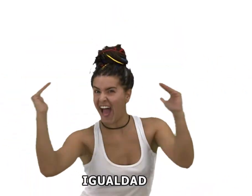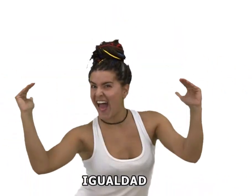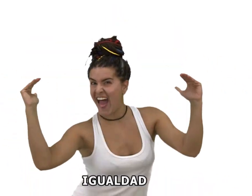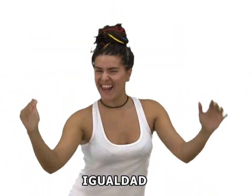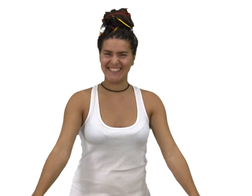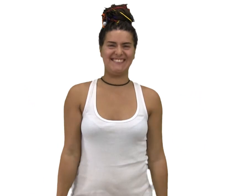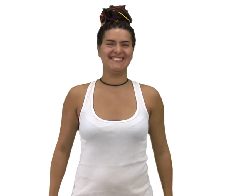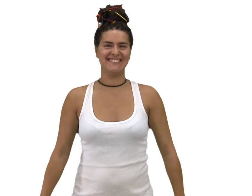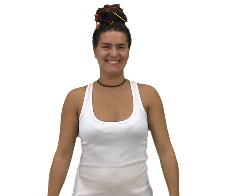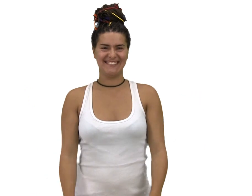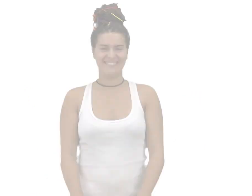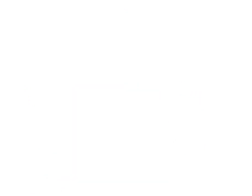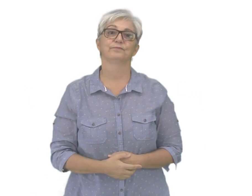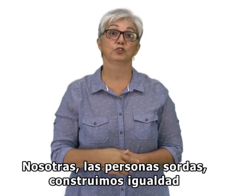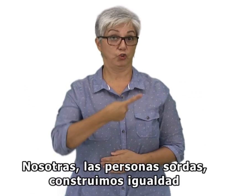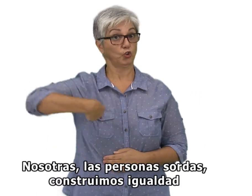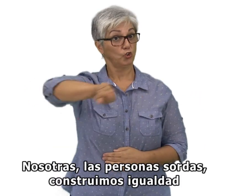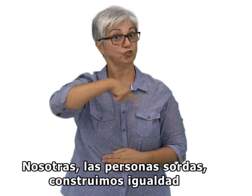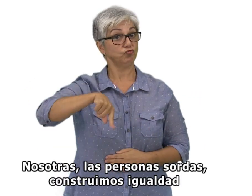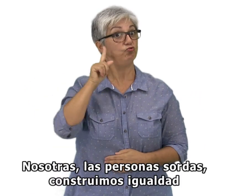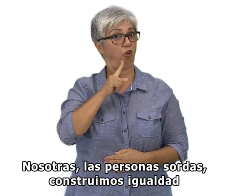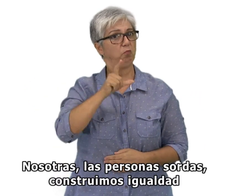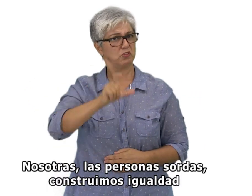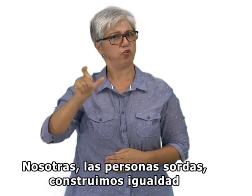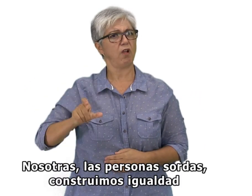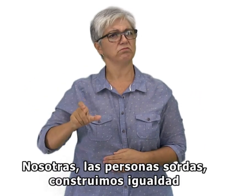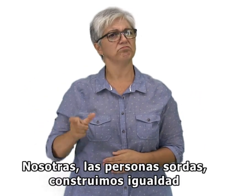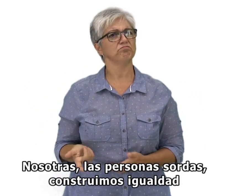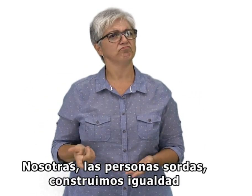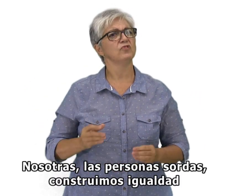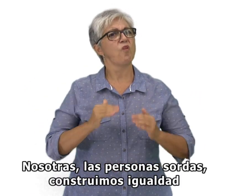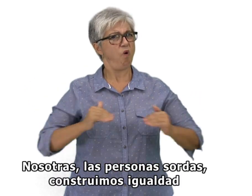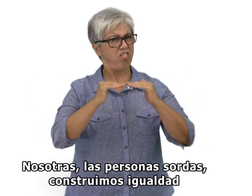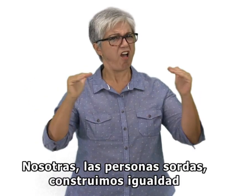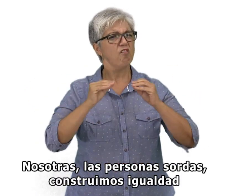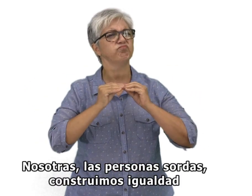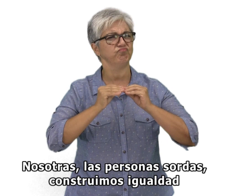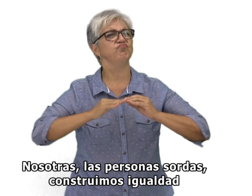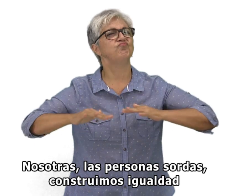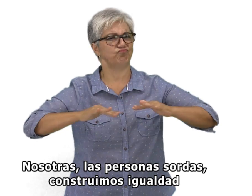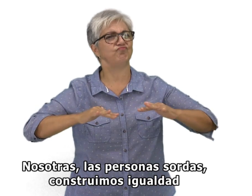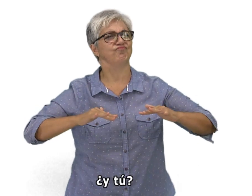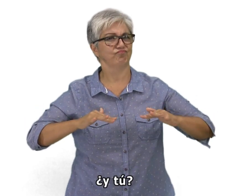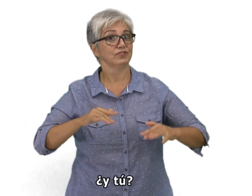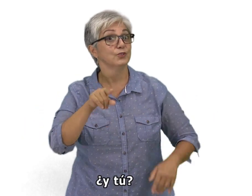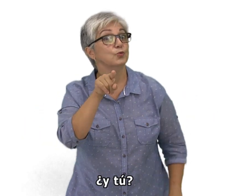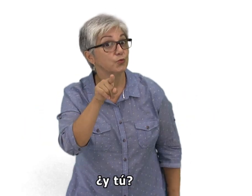¡Igualdad! Nosotras, las personas sordas, construimos igualdad. ¿Y tú?